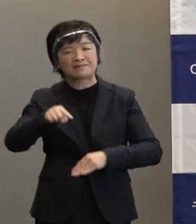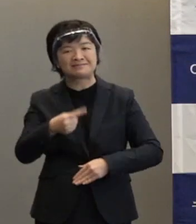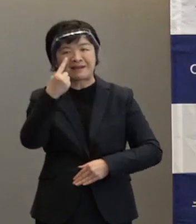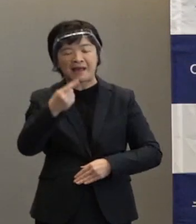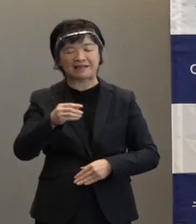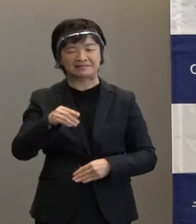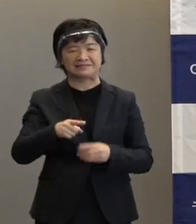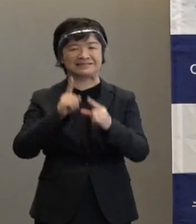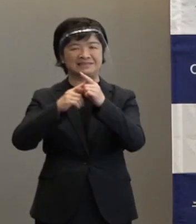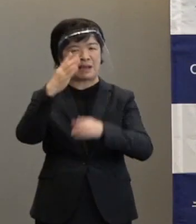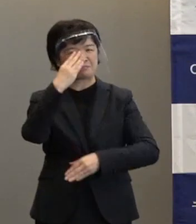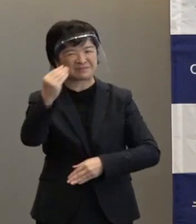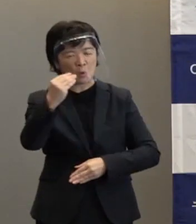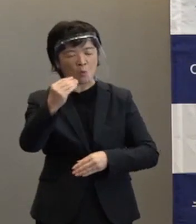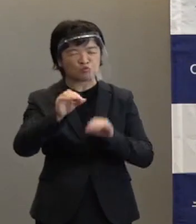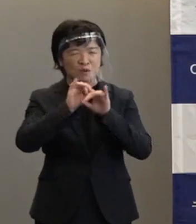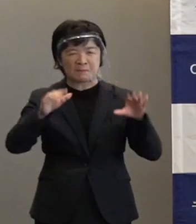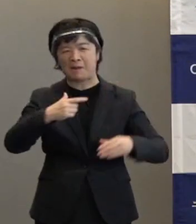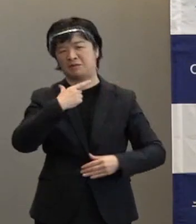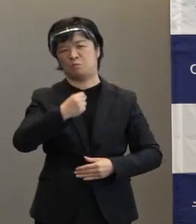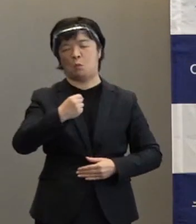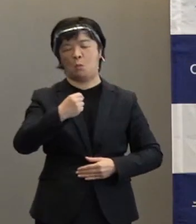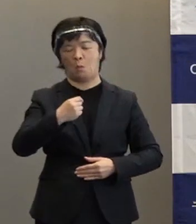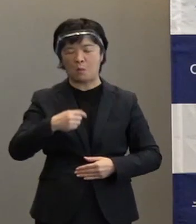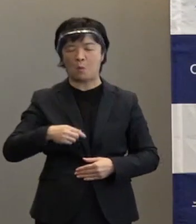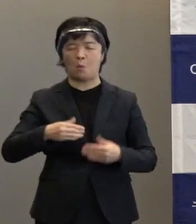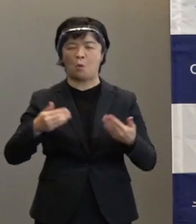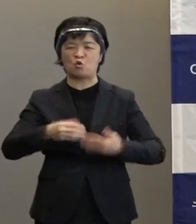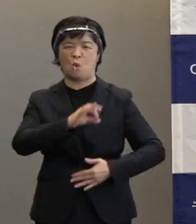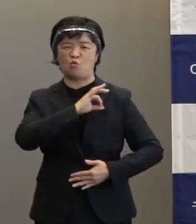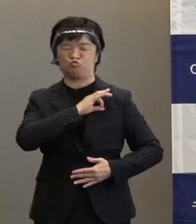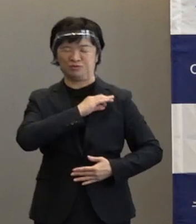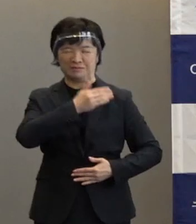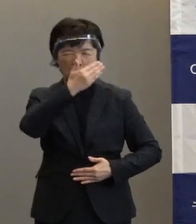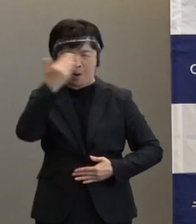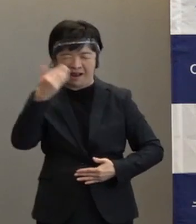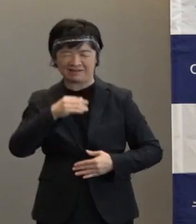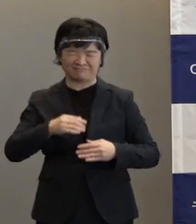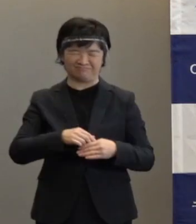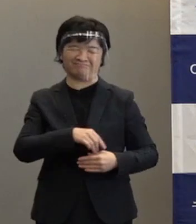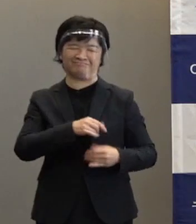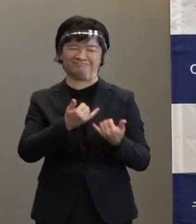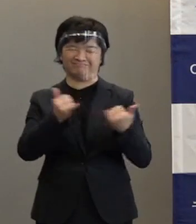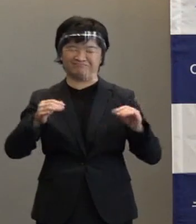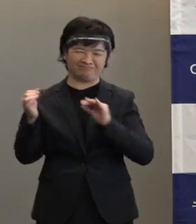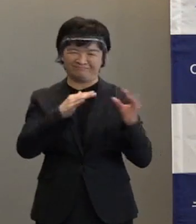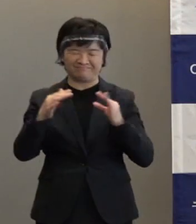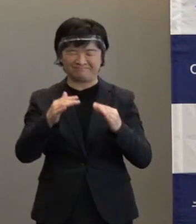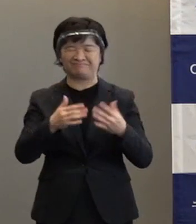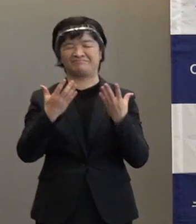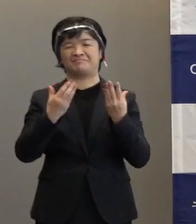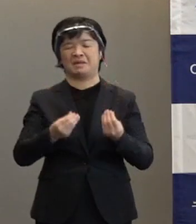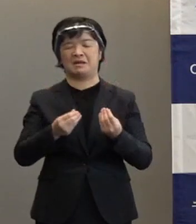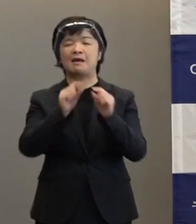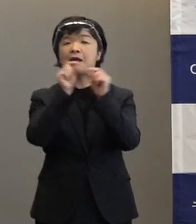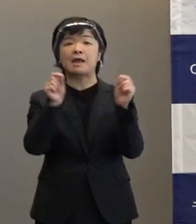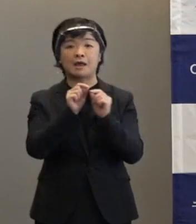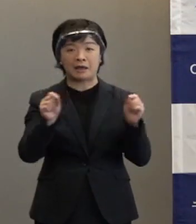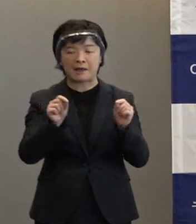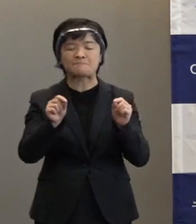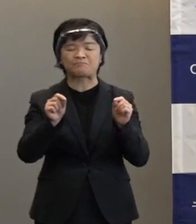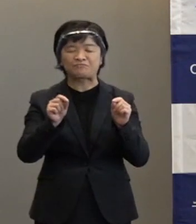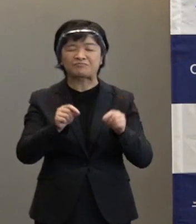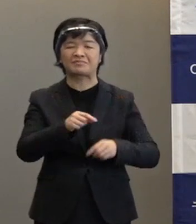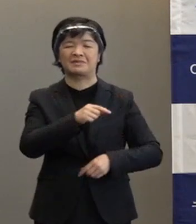内若手職員で検討を重ねてまいりました。その結果、県内の多彩な農林水産物を活用できるアヒージョ